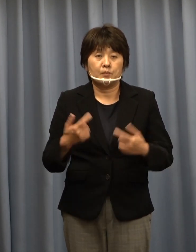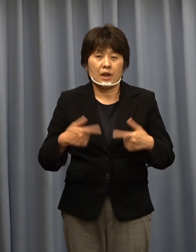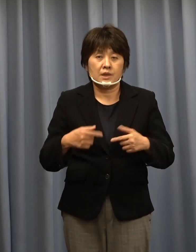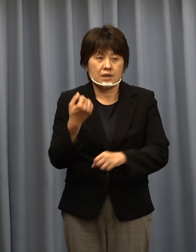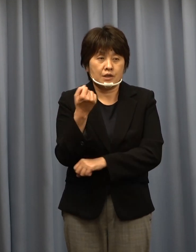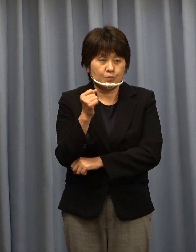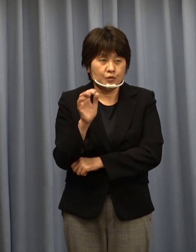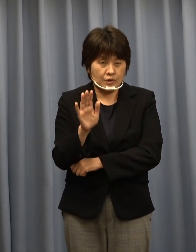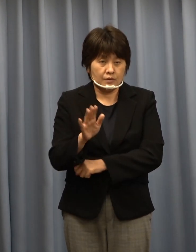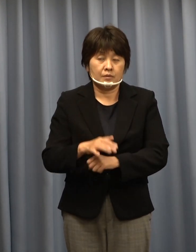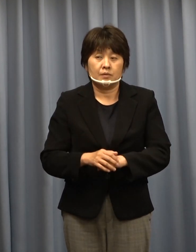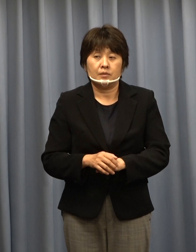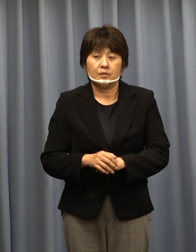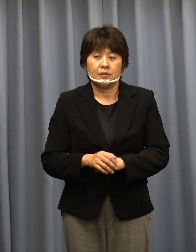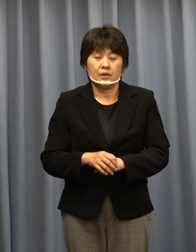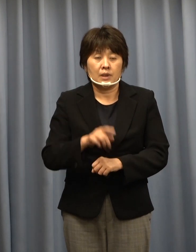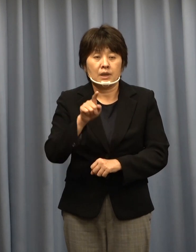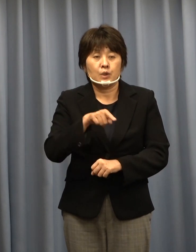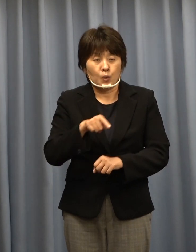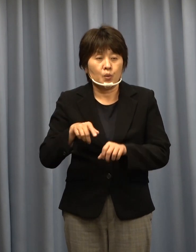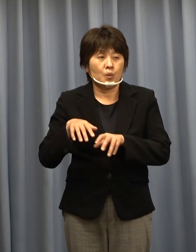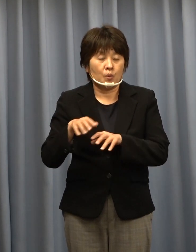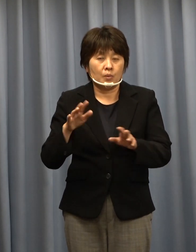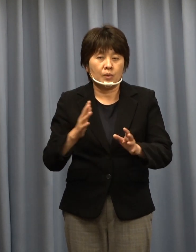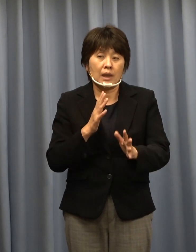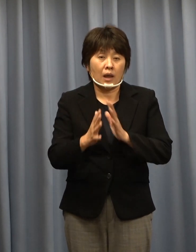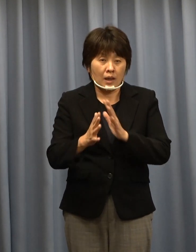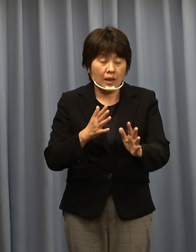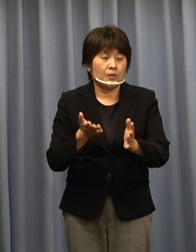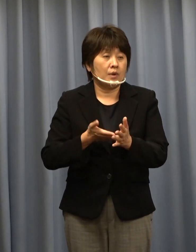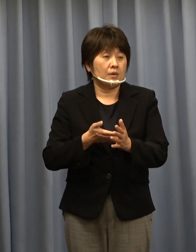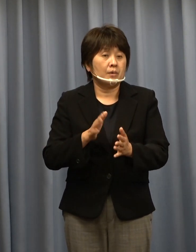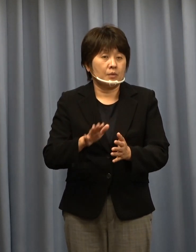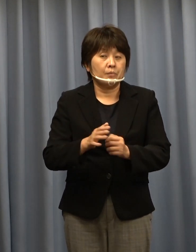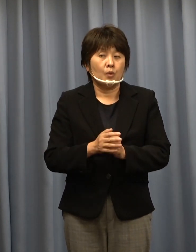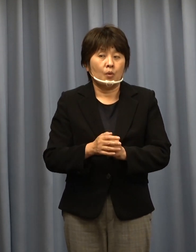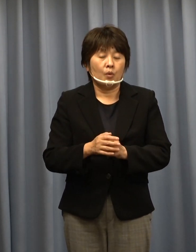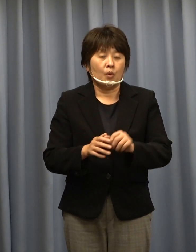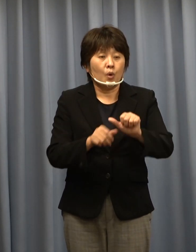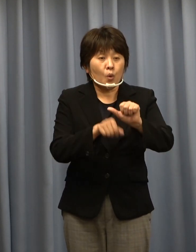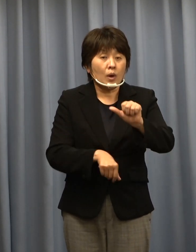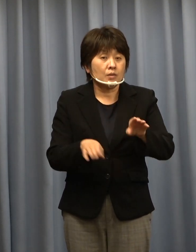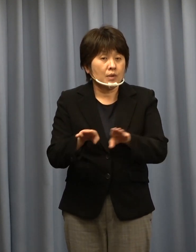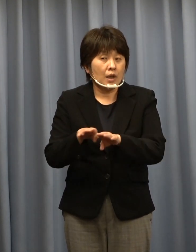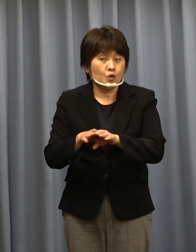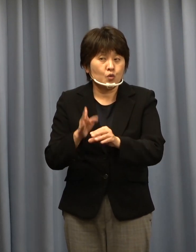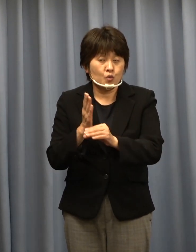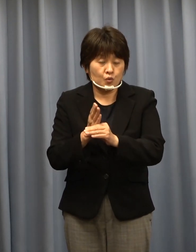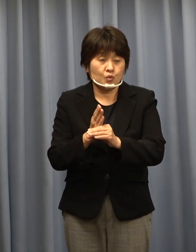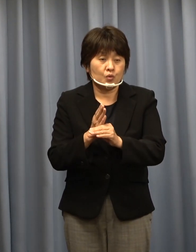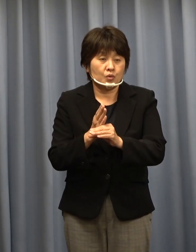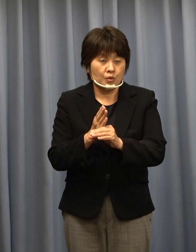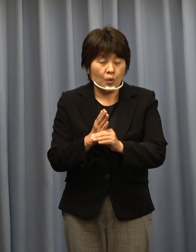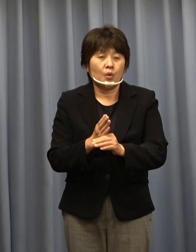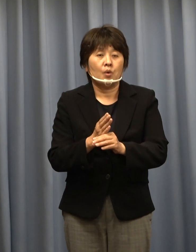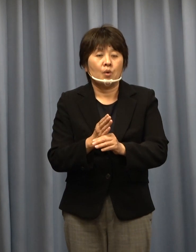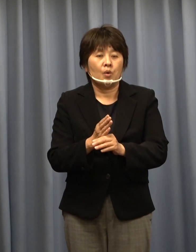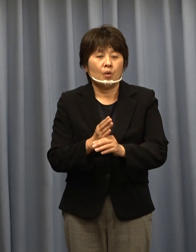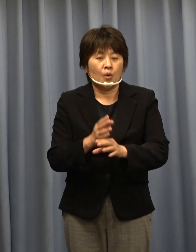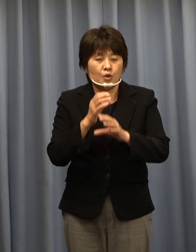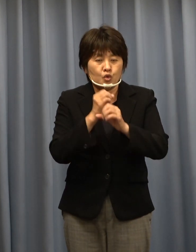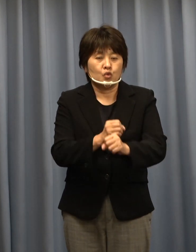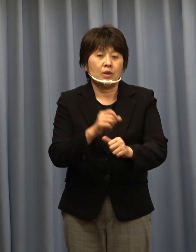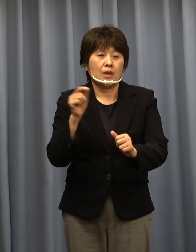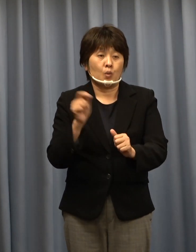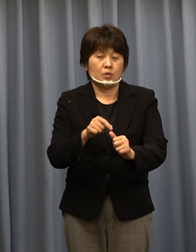先ほどから人手の話が出ているかと思うんですけれども、ゴールデンウィーク中の、というかまん延防止措置、重点措置適